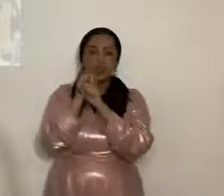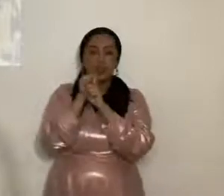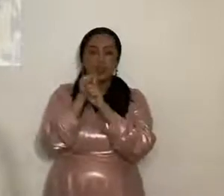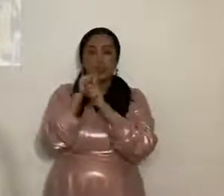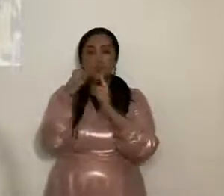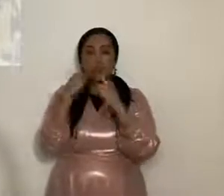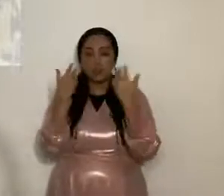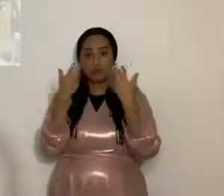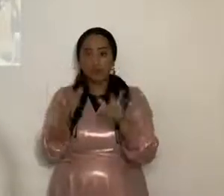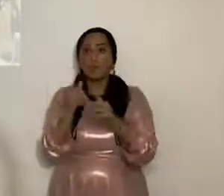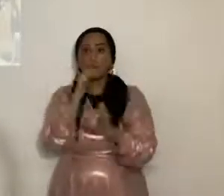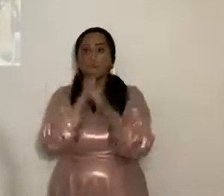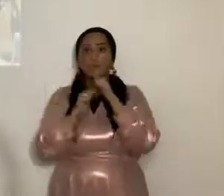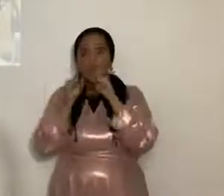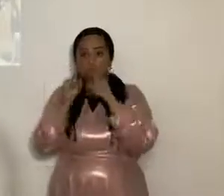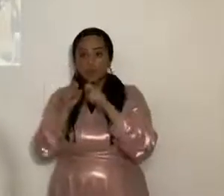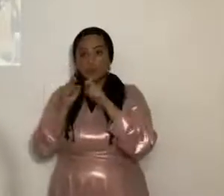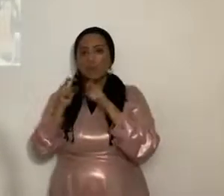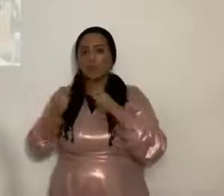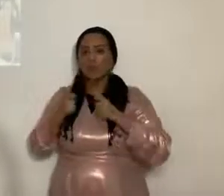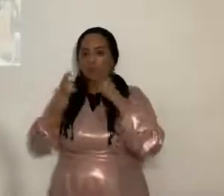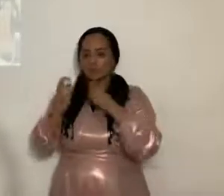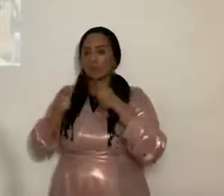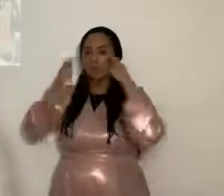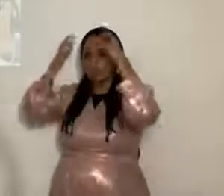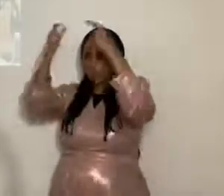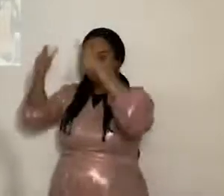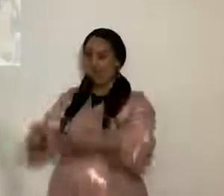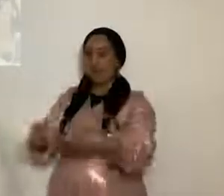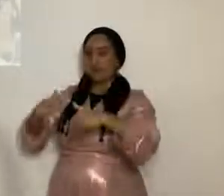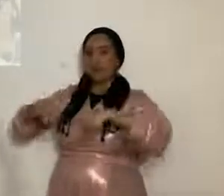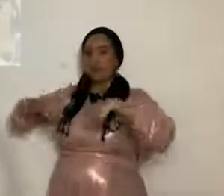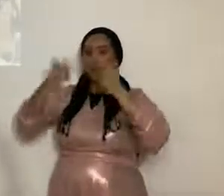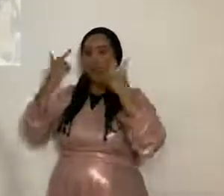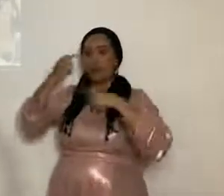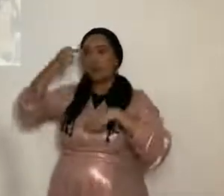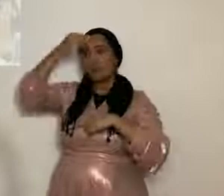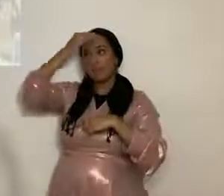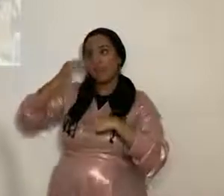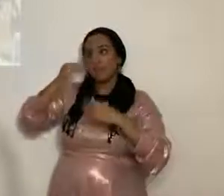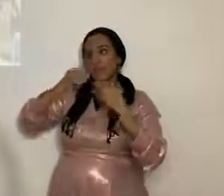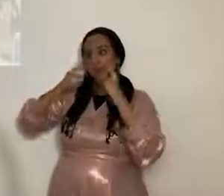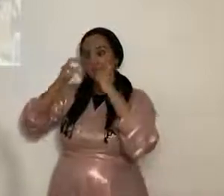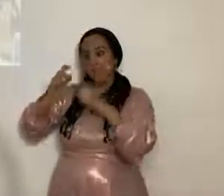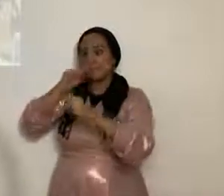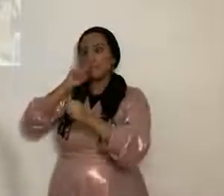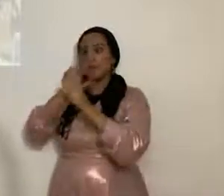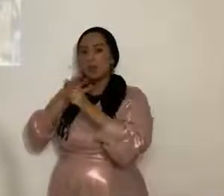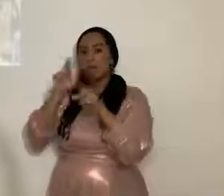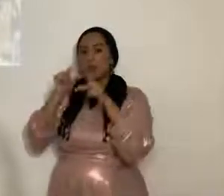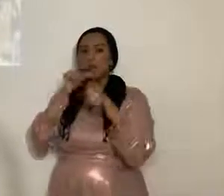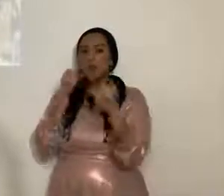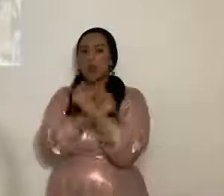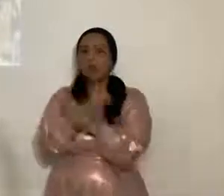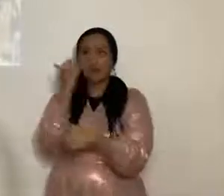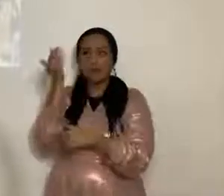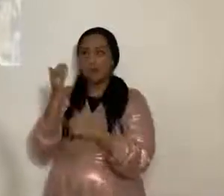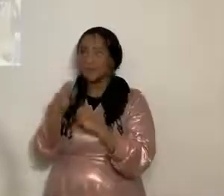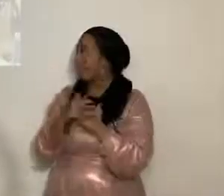haya resistido la prueba, recibirá la corona de vida que Elohim ha prometido a los que le